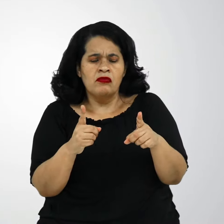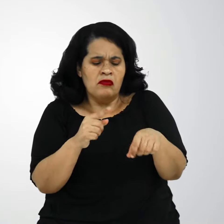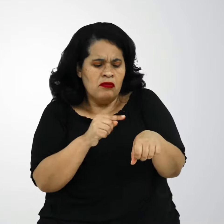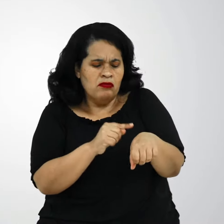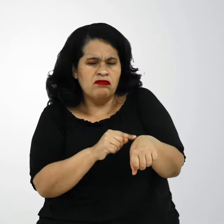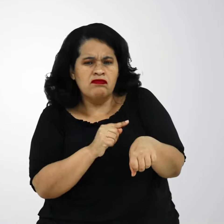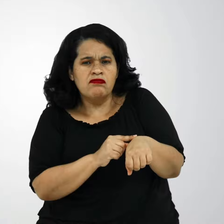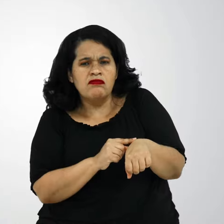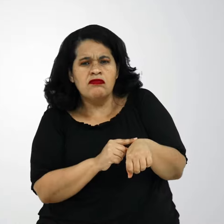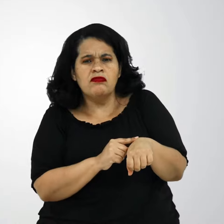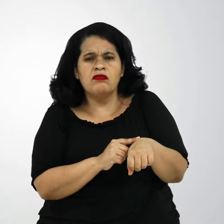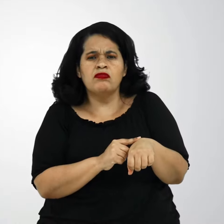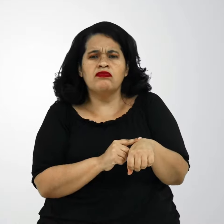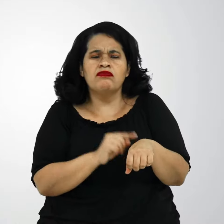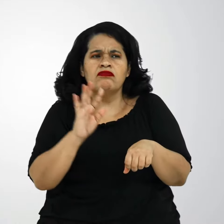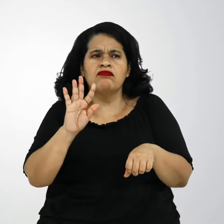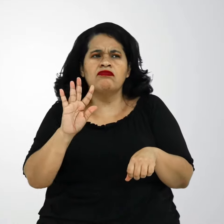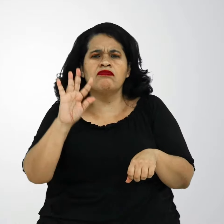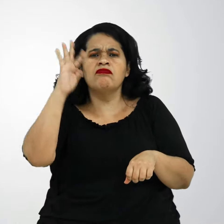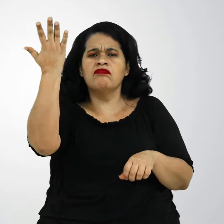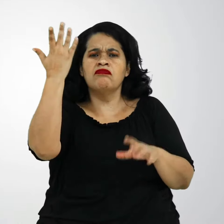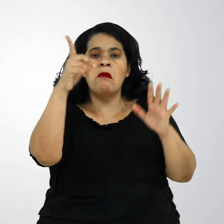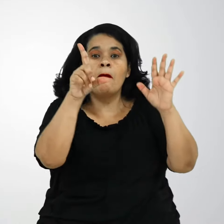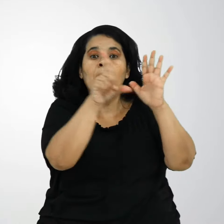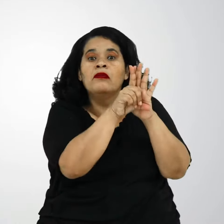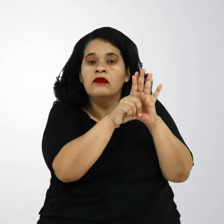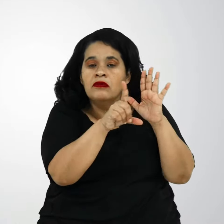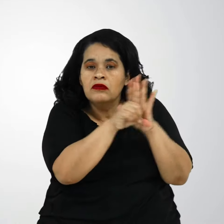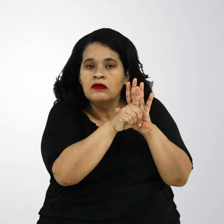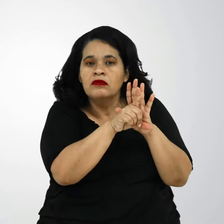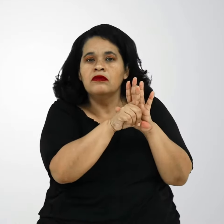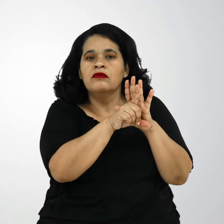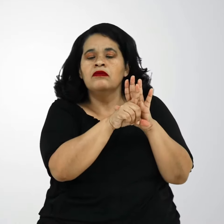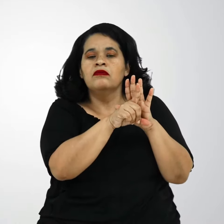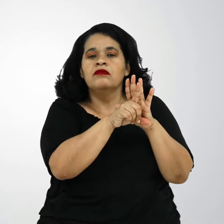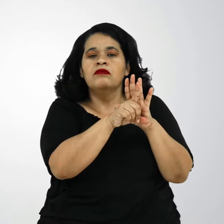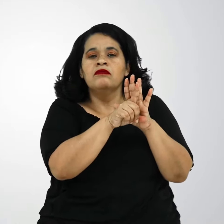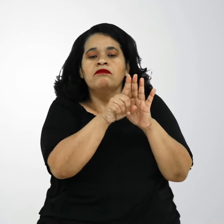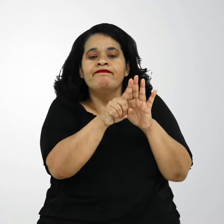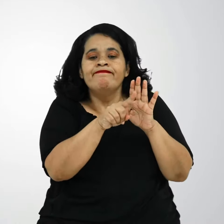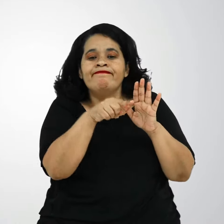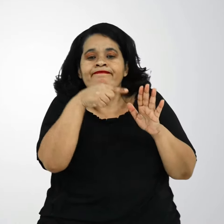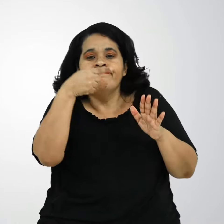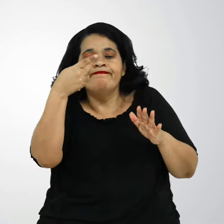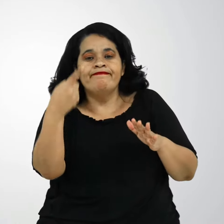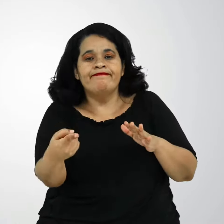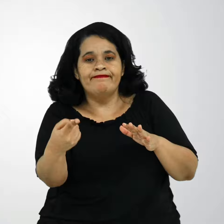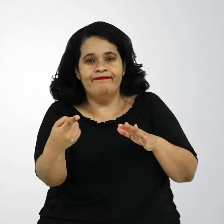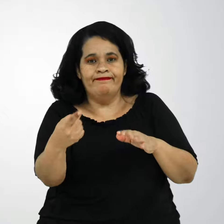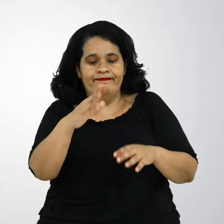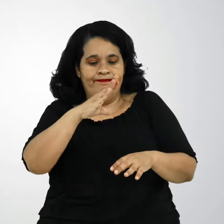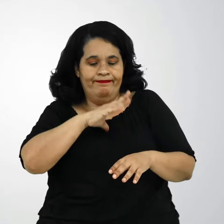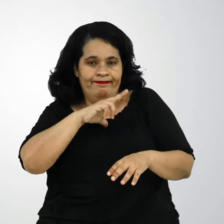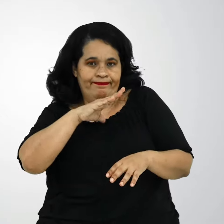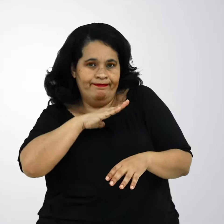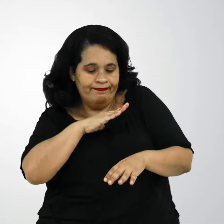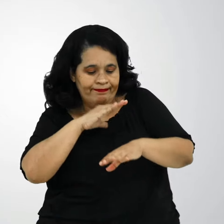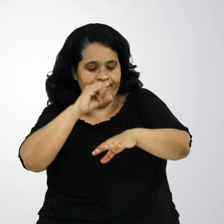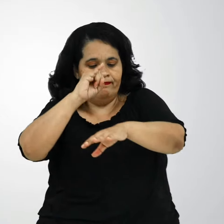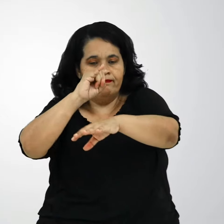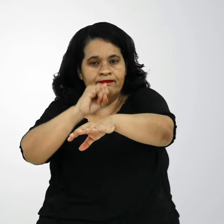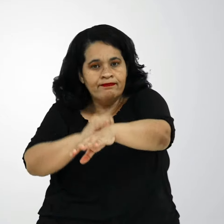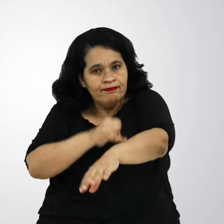que acontece o decreto até o tempo em que Jerusalém vai ser